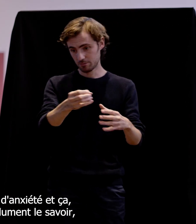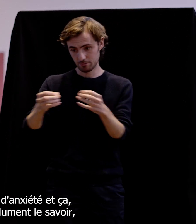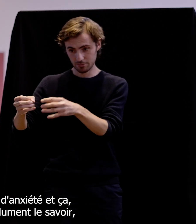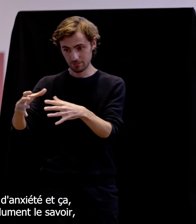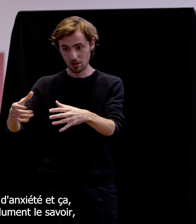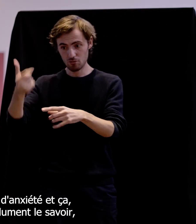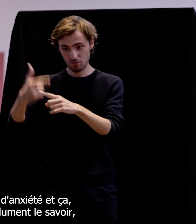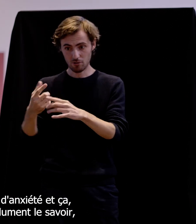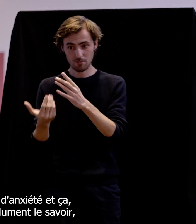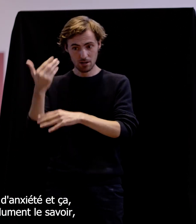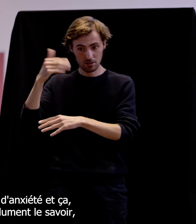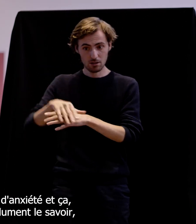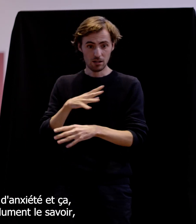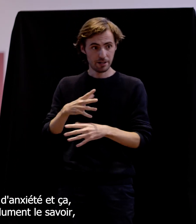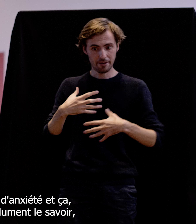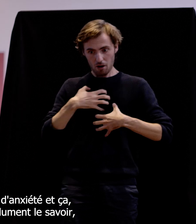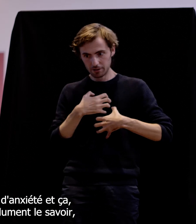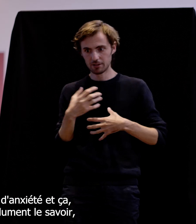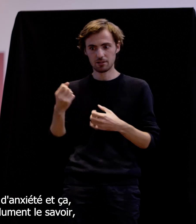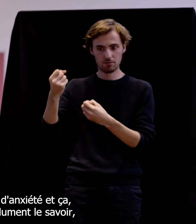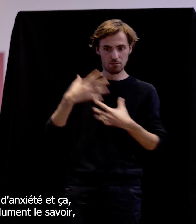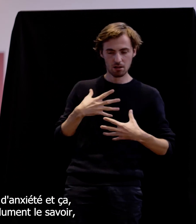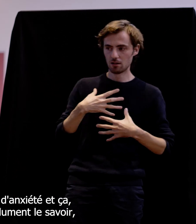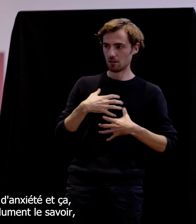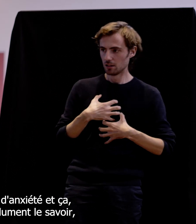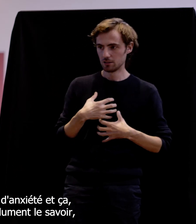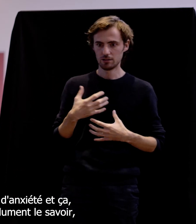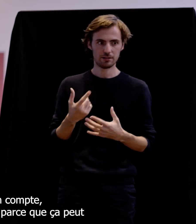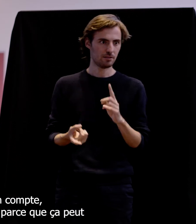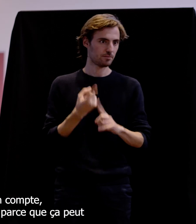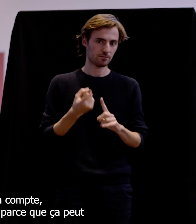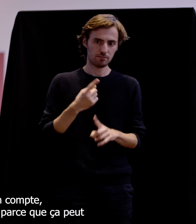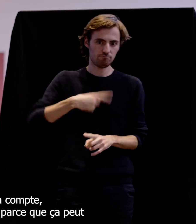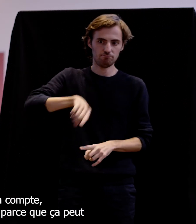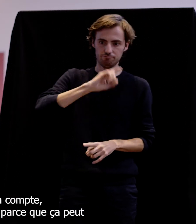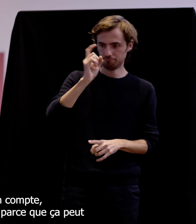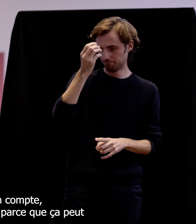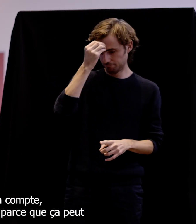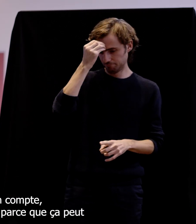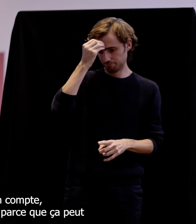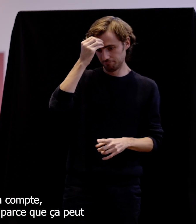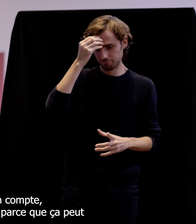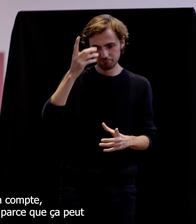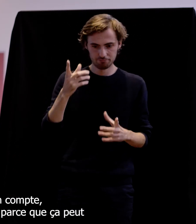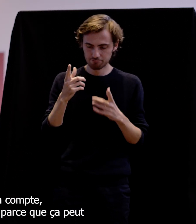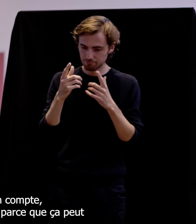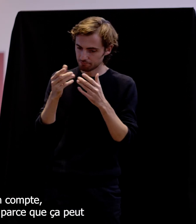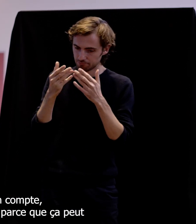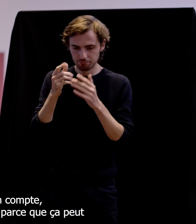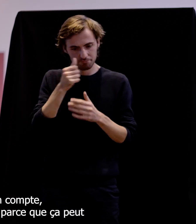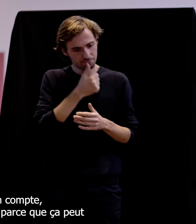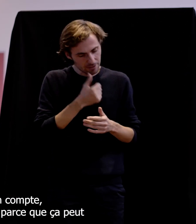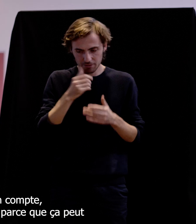bouffée d'anxiété. Et ça, il faut absolument le savoir, en prendre en compte, être tolérant,